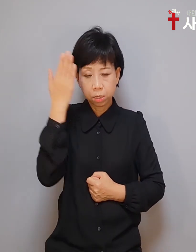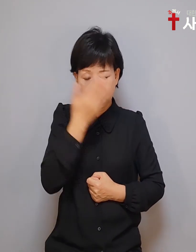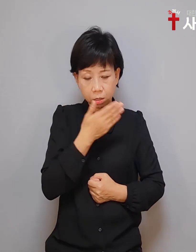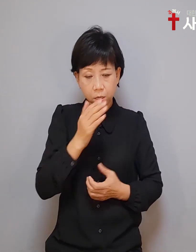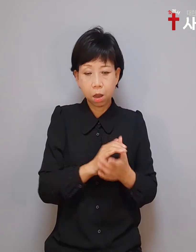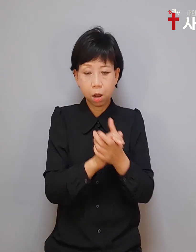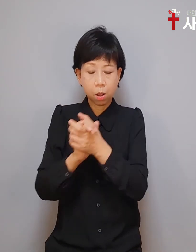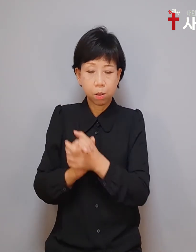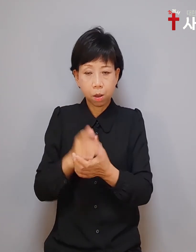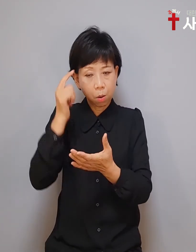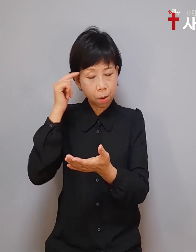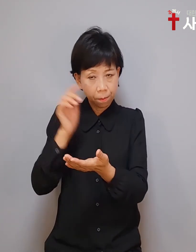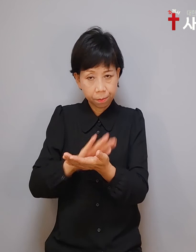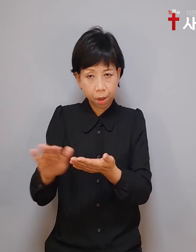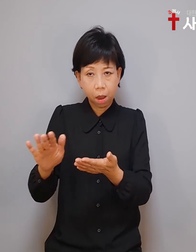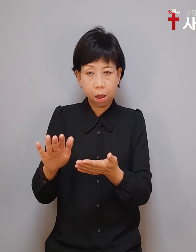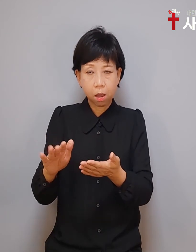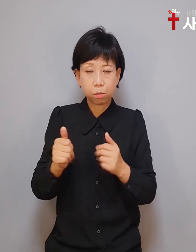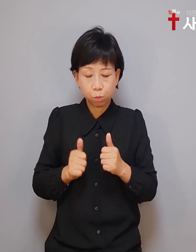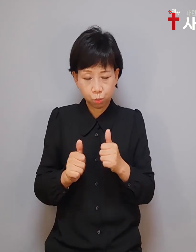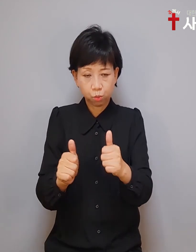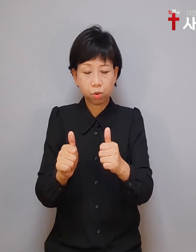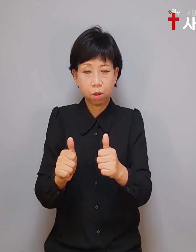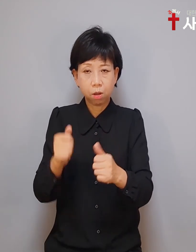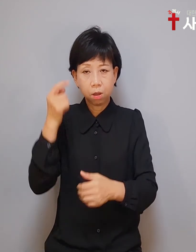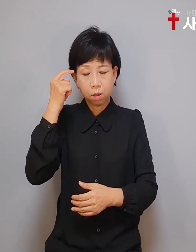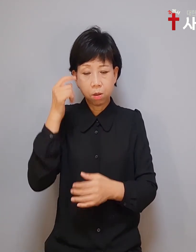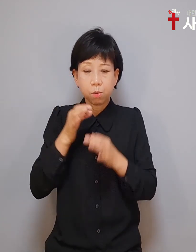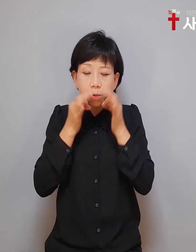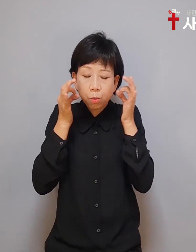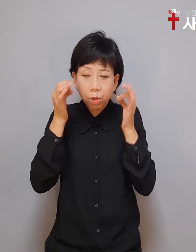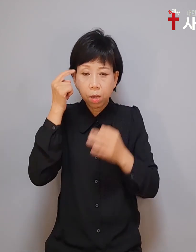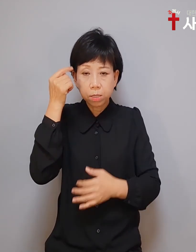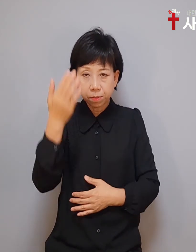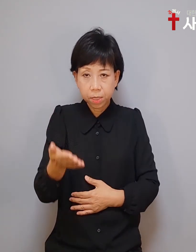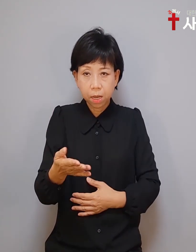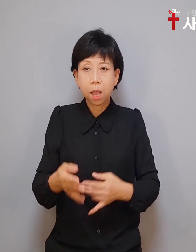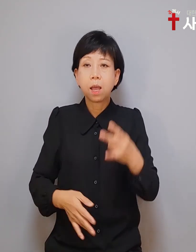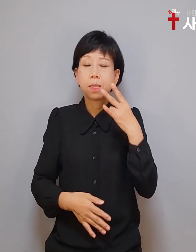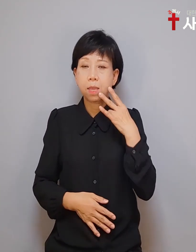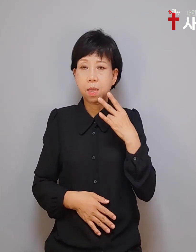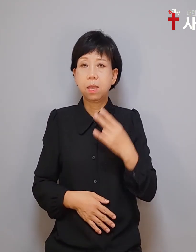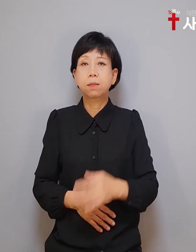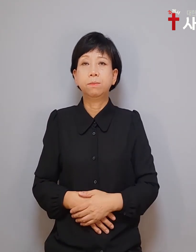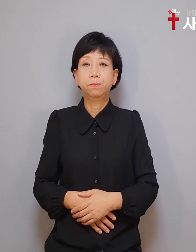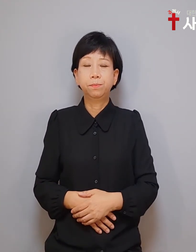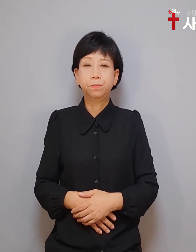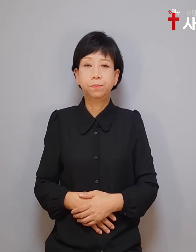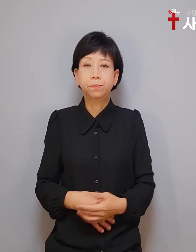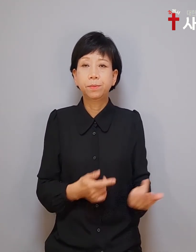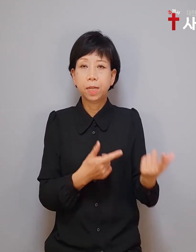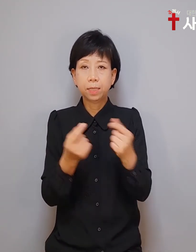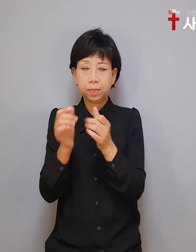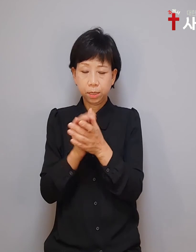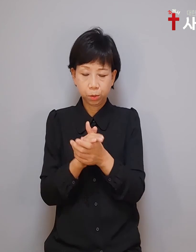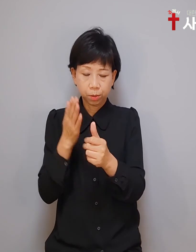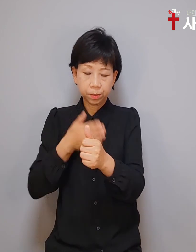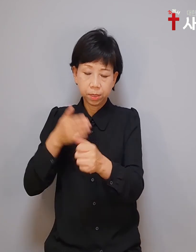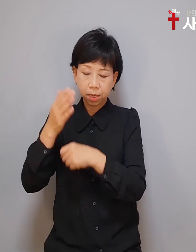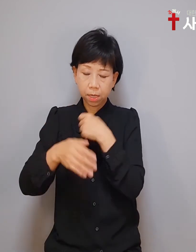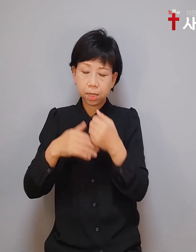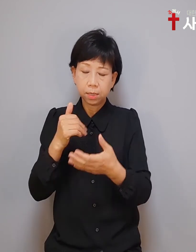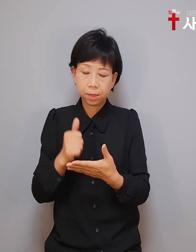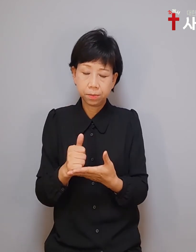힘쓰기를 허락하십니까? 네, 손을 내리십시오. 제가 기도 잠깐 하겠습니다. 하나님,